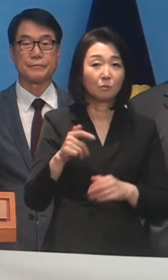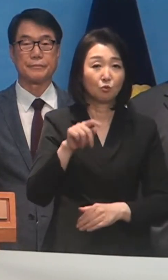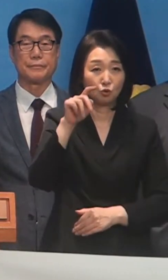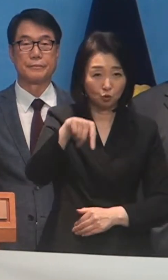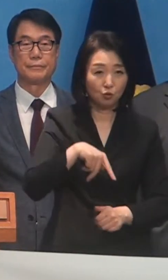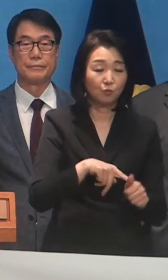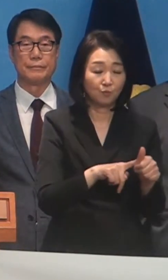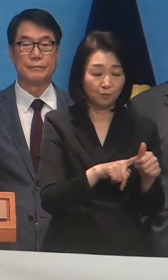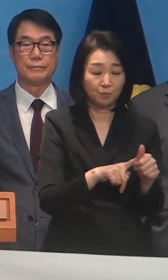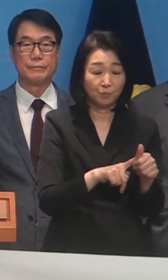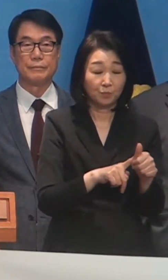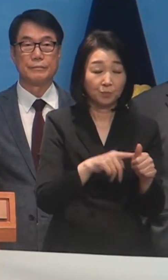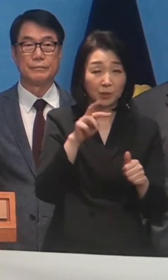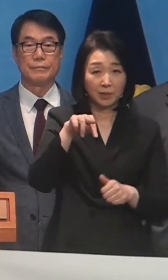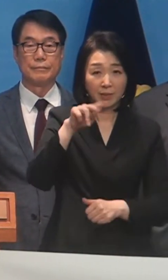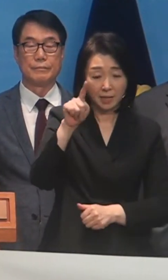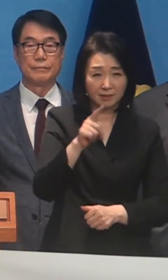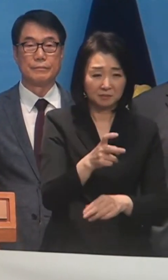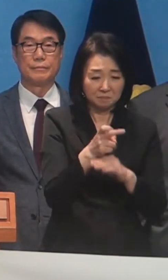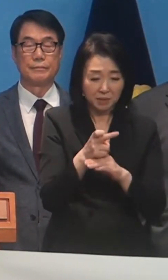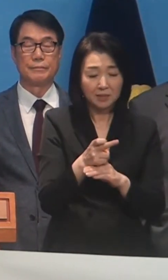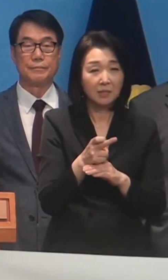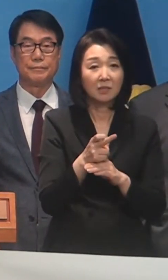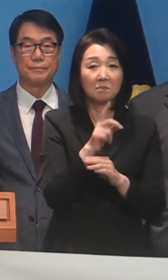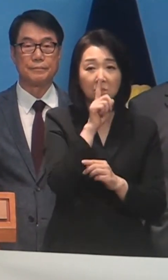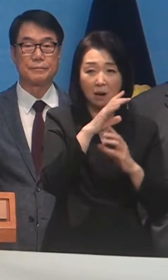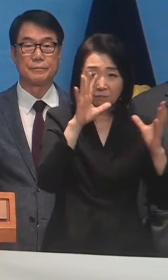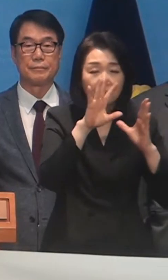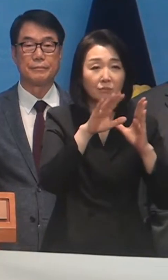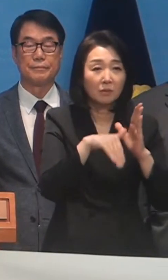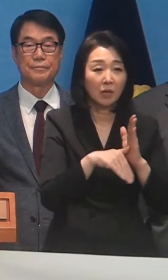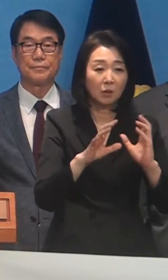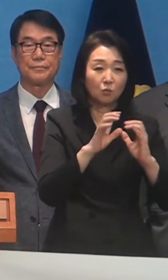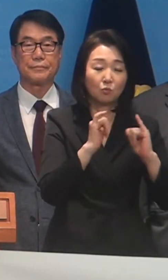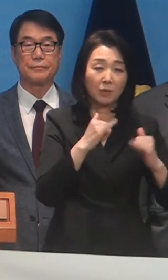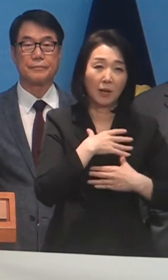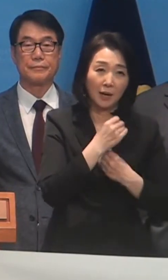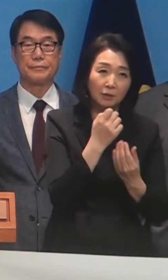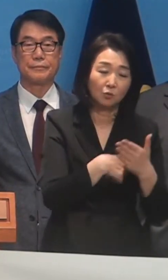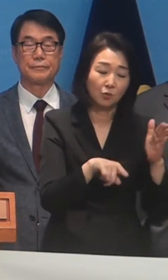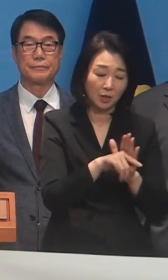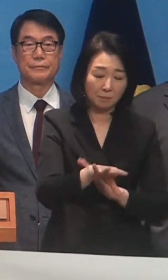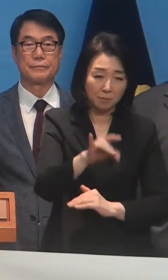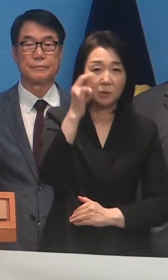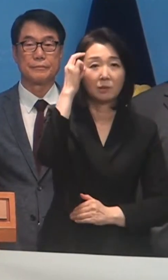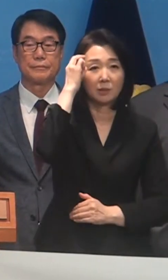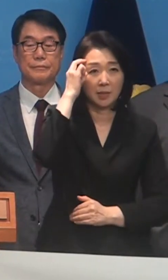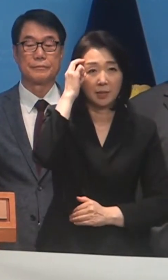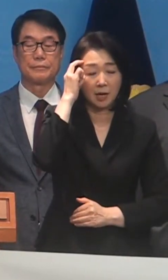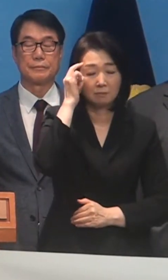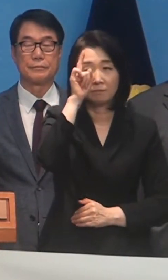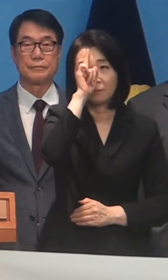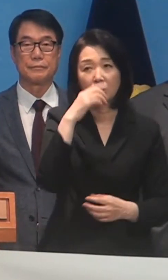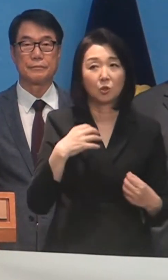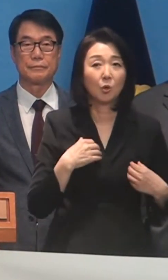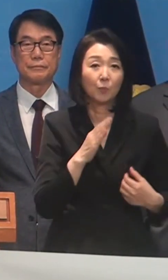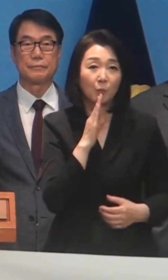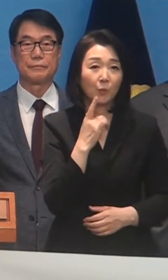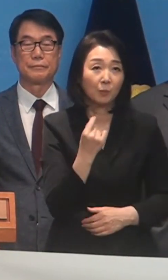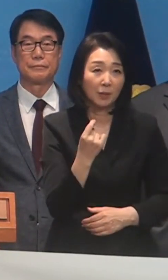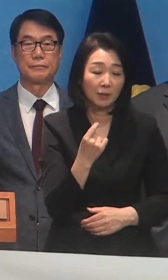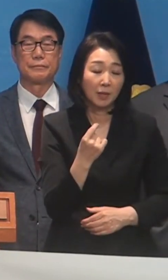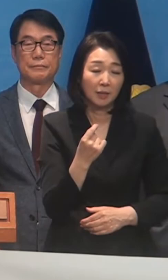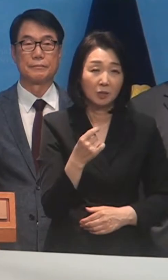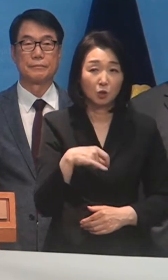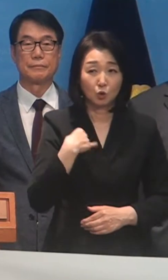후보는 사드 배치 논란 당시에도 국민의 안전을 최우선하려는 정부라면